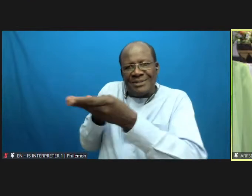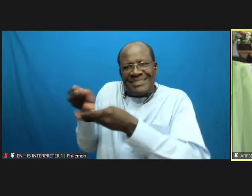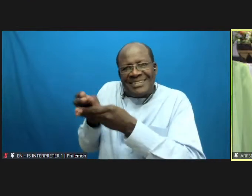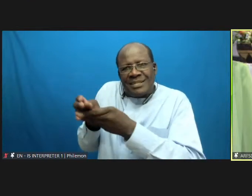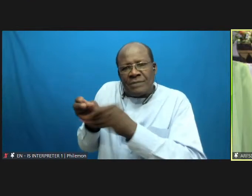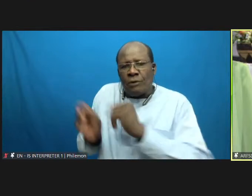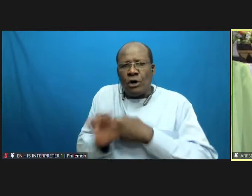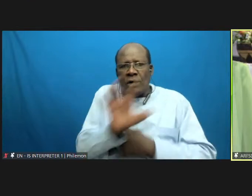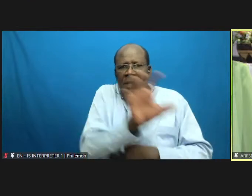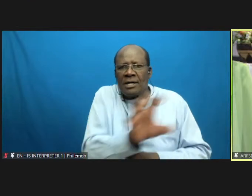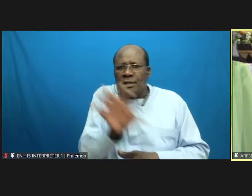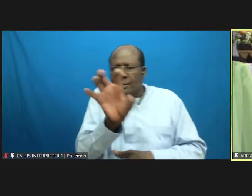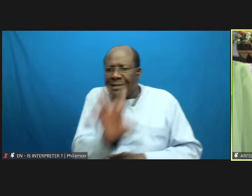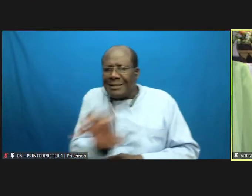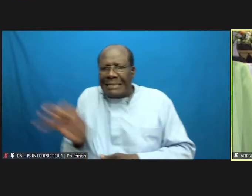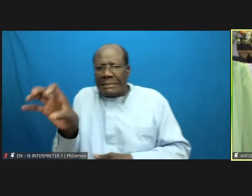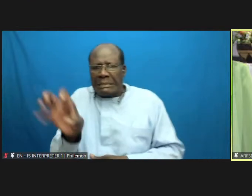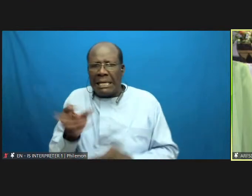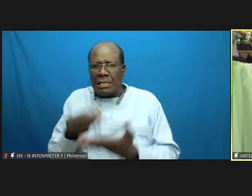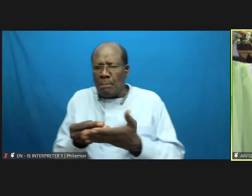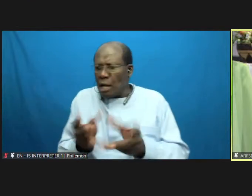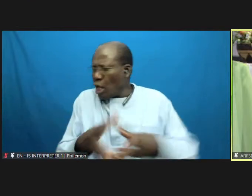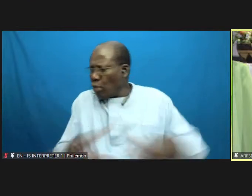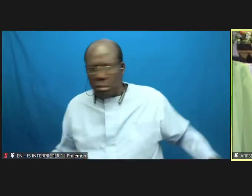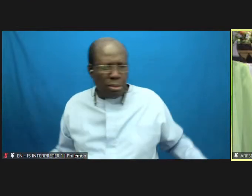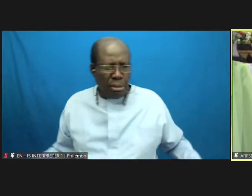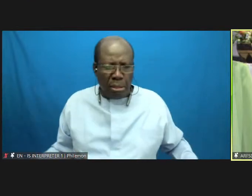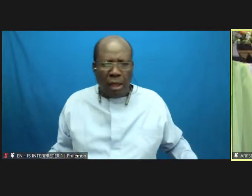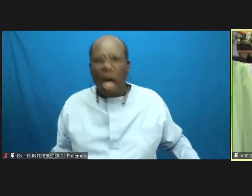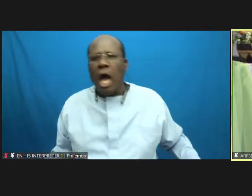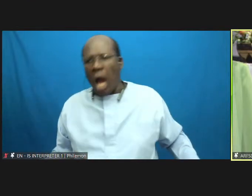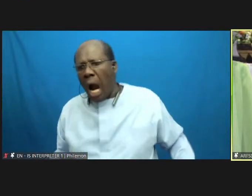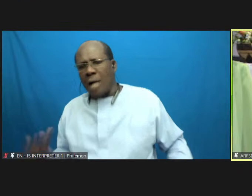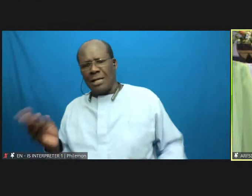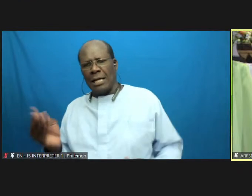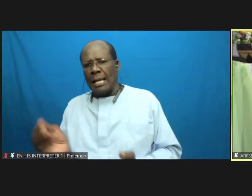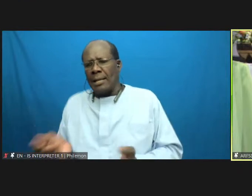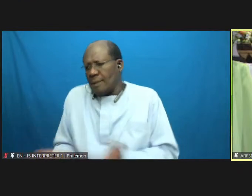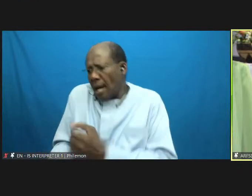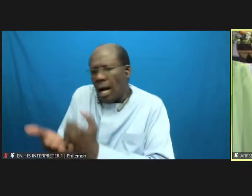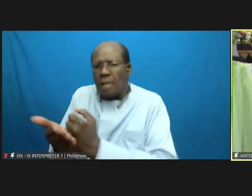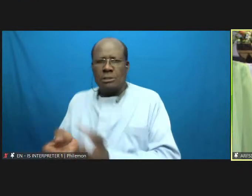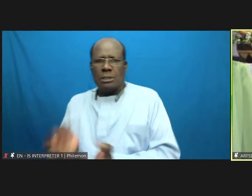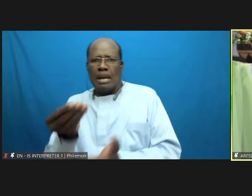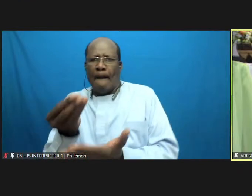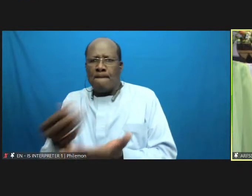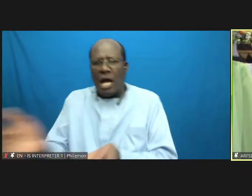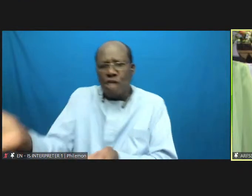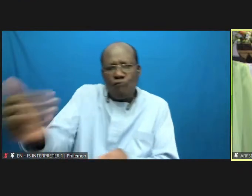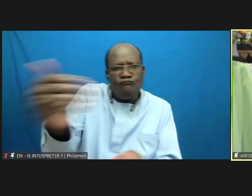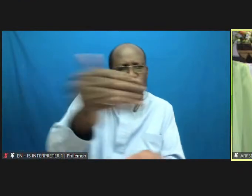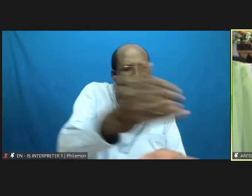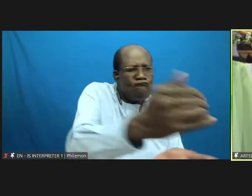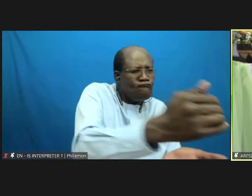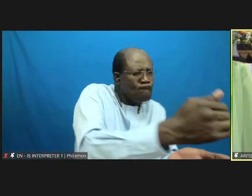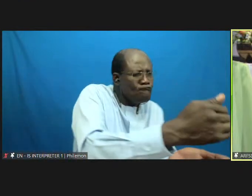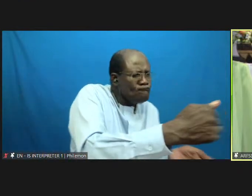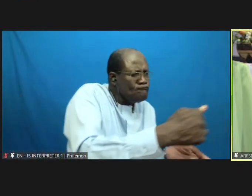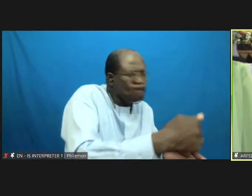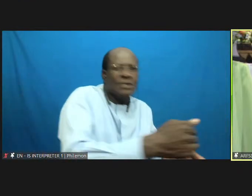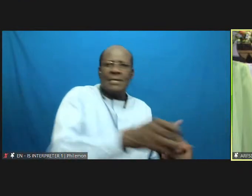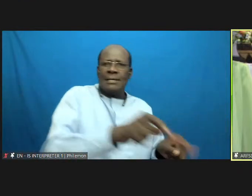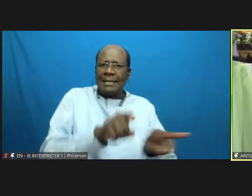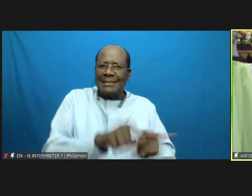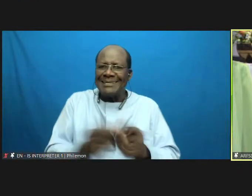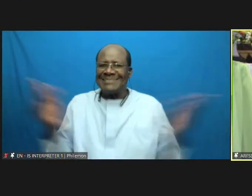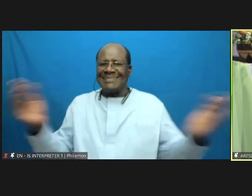transfert de la diaspora, les fonds que nous recevons de la diaspora ont été estimés à plus de 600 milliards de dollars